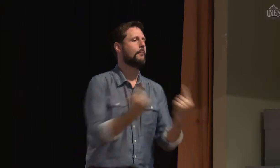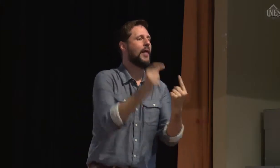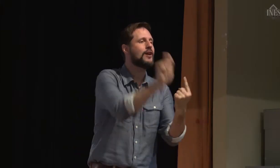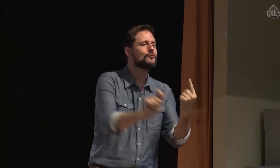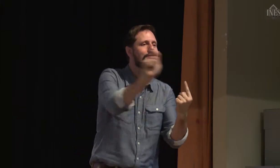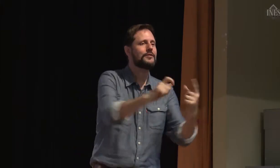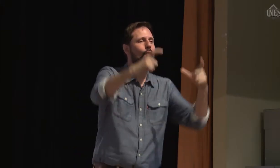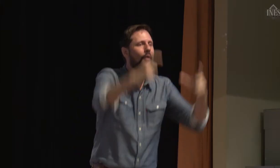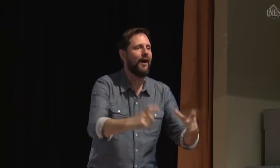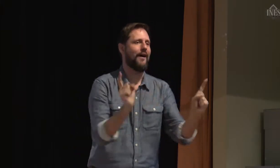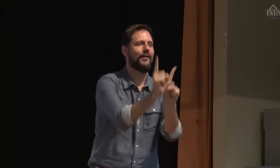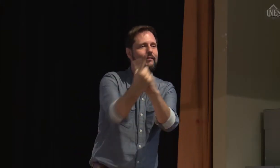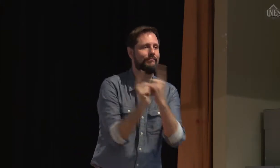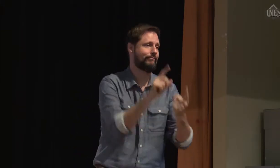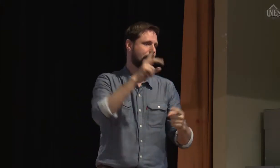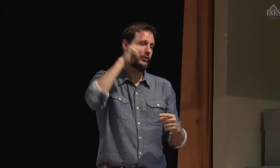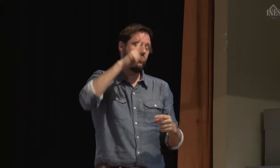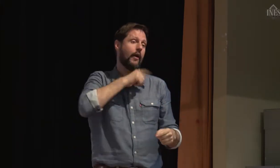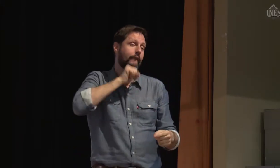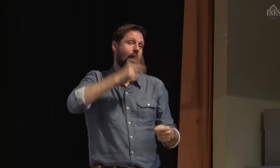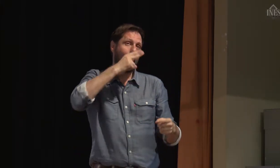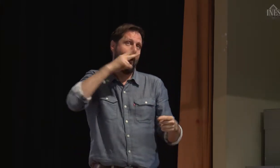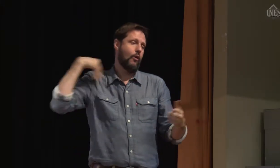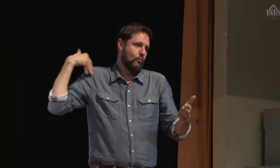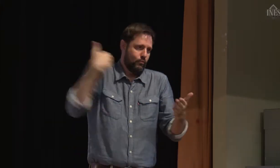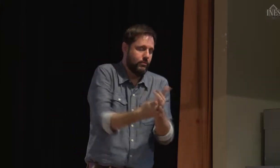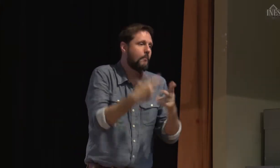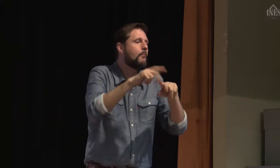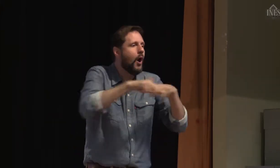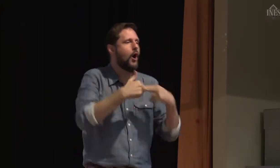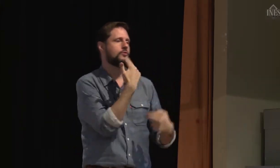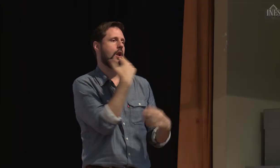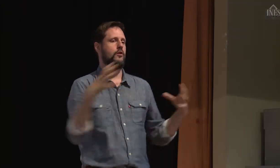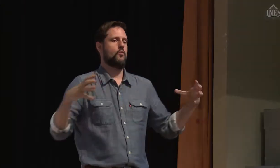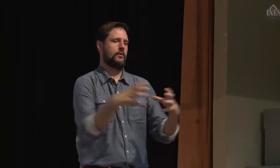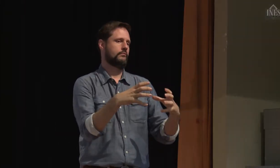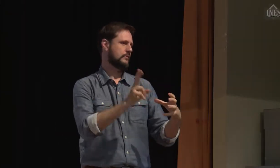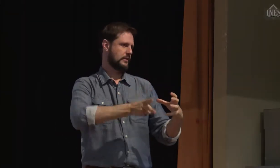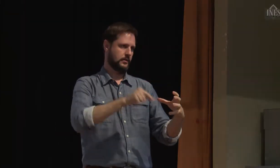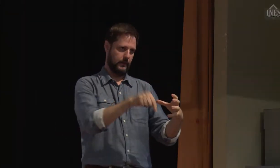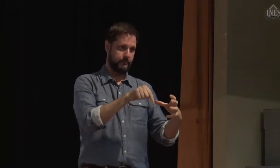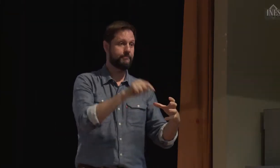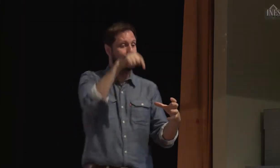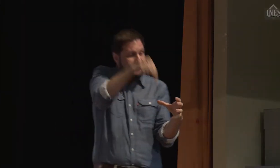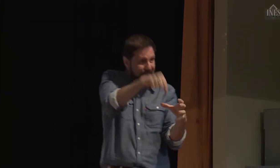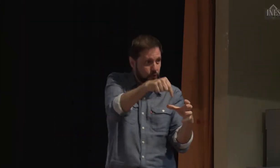a relação familiar, onde a gente está tendo esse contato. Né? Então, é por isso que a língua é importante nesse